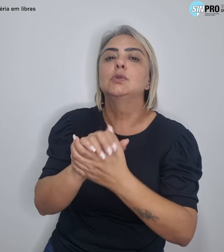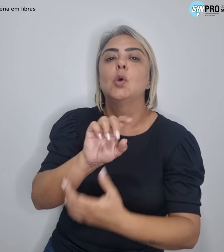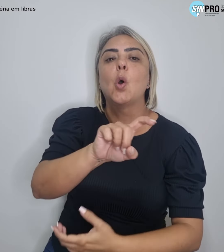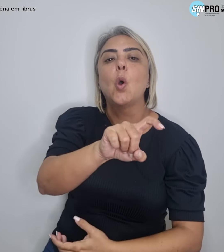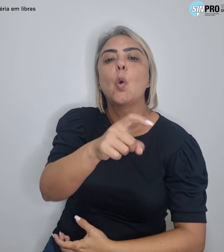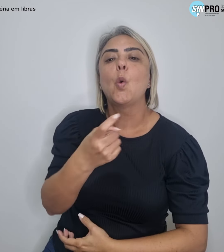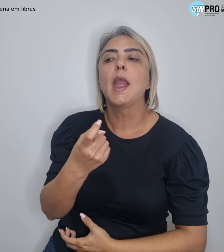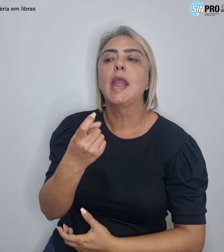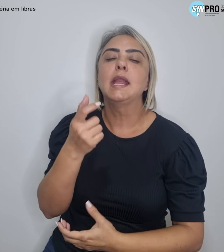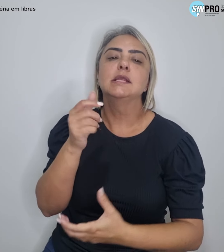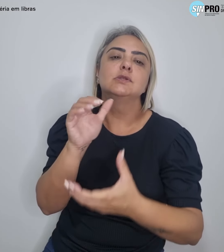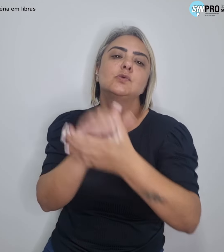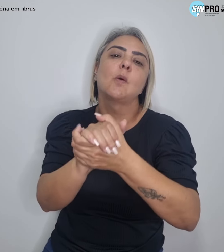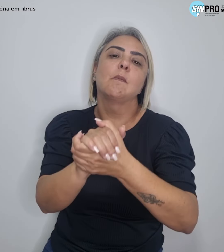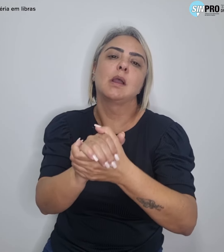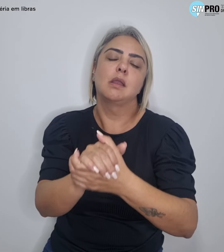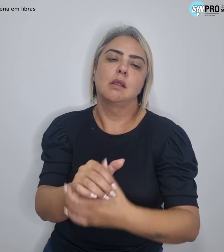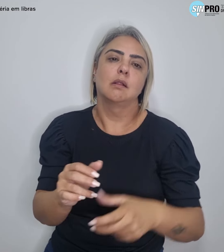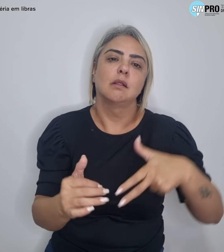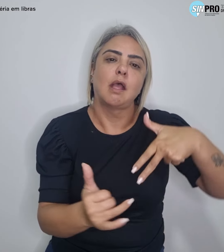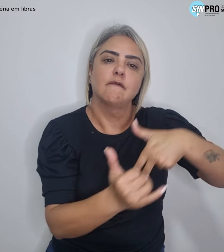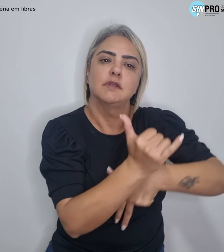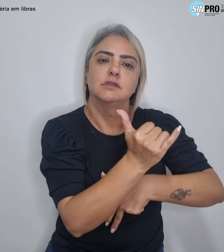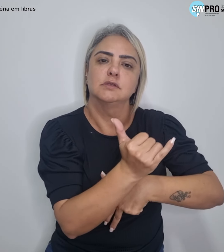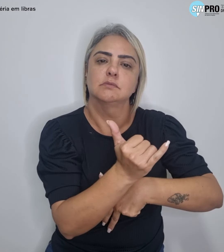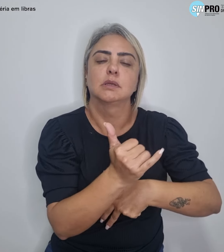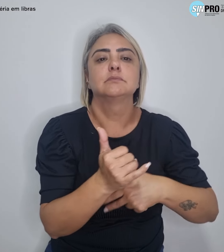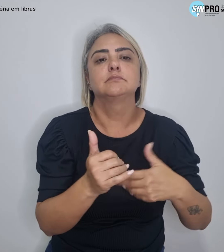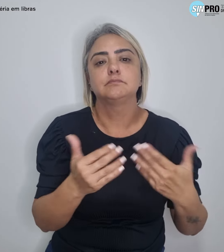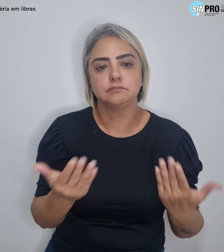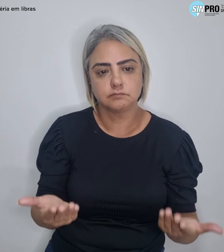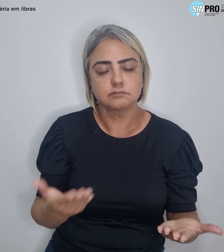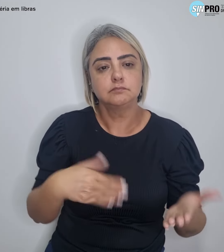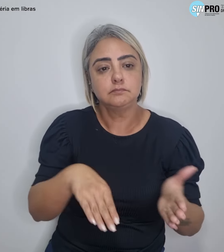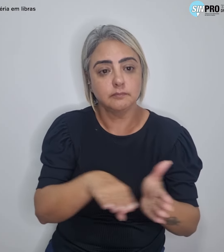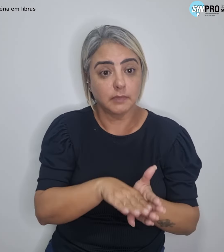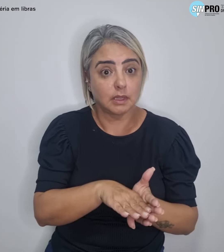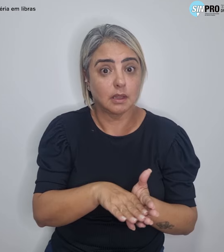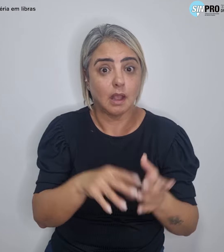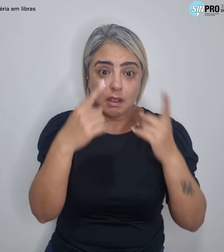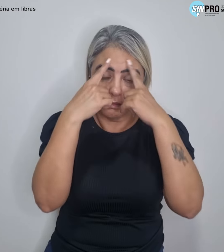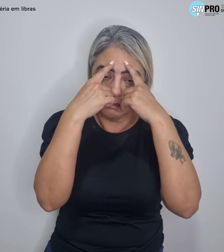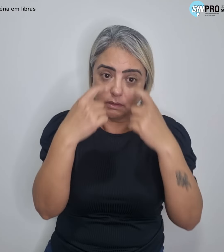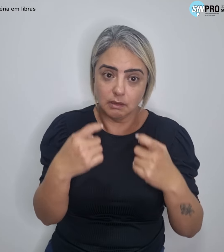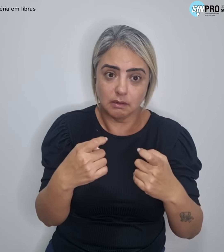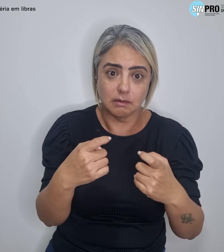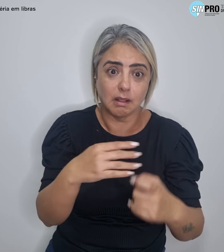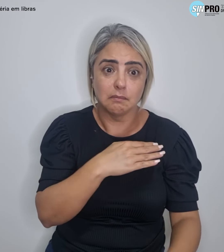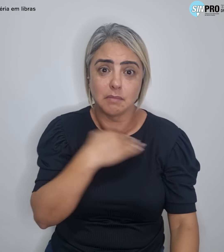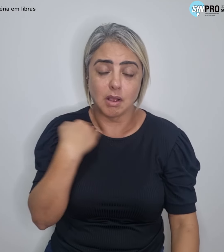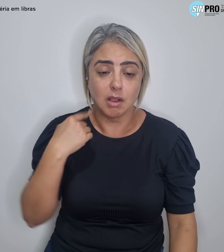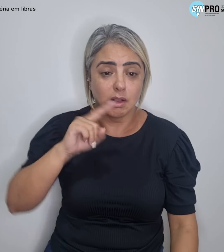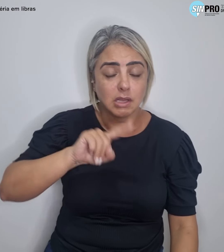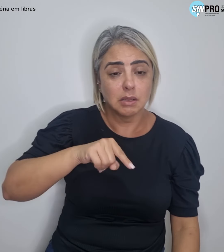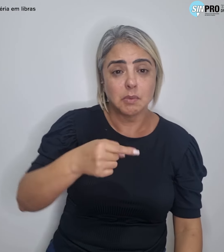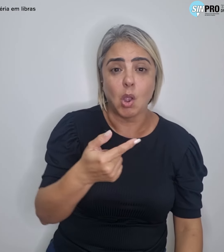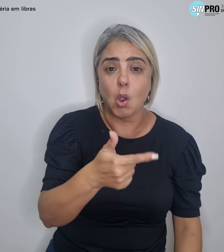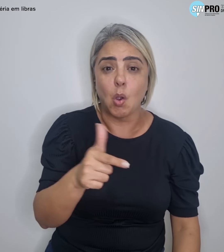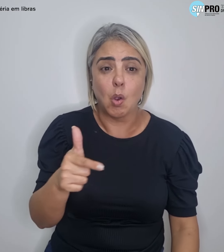-companheiro da vítima. Em muitos casos, chega-se à violência fatal depois de outros atos de